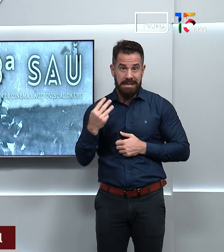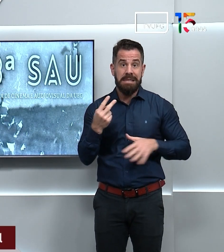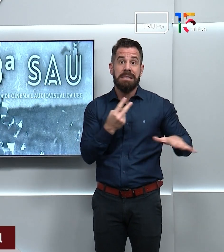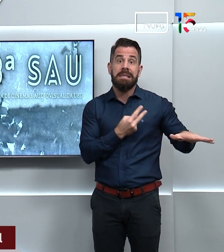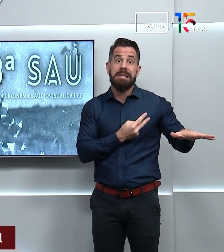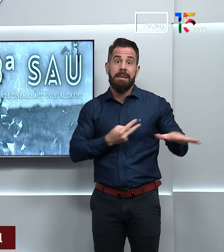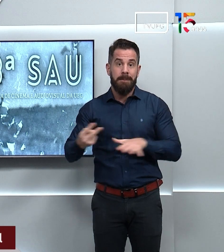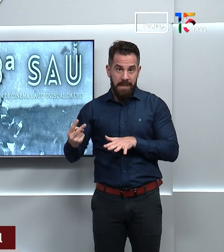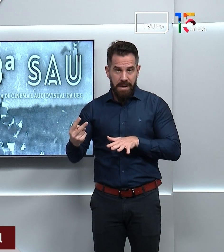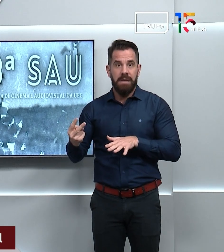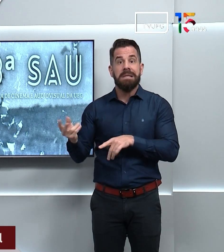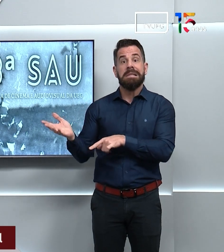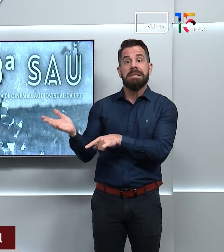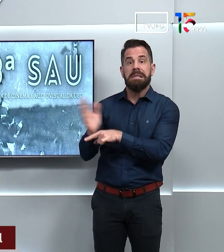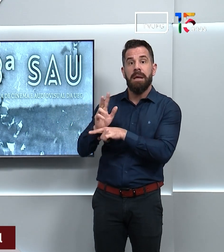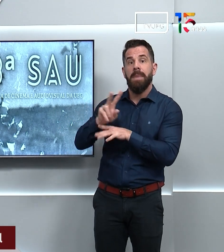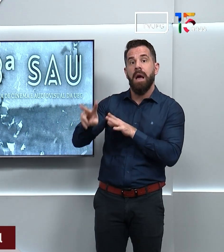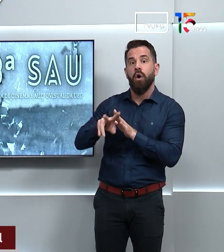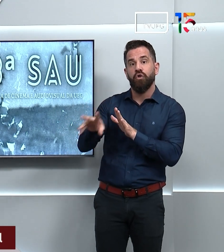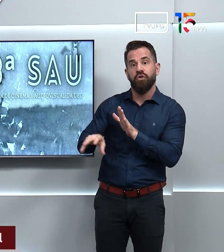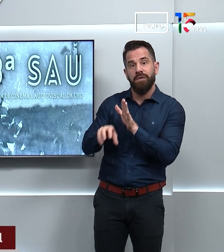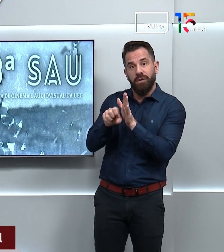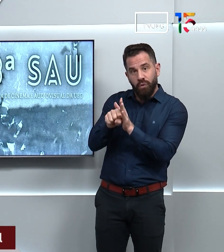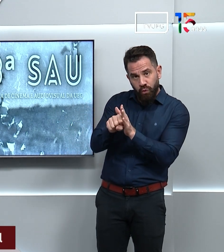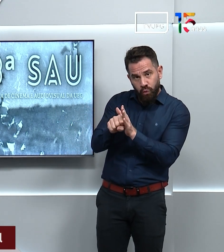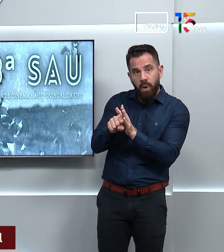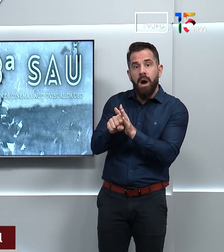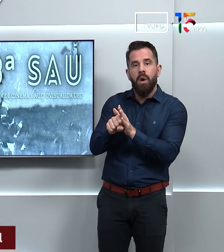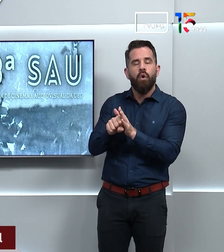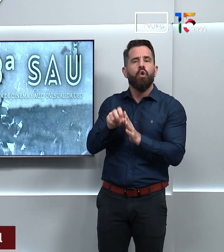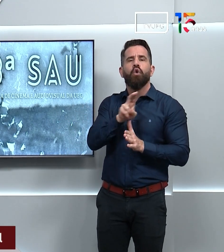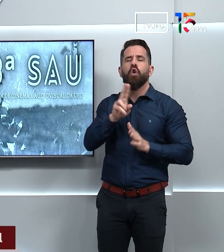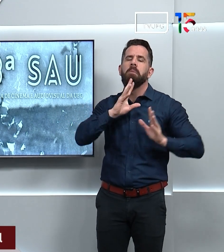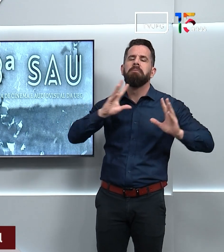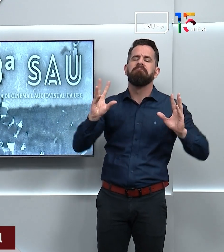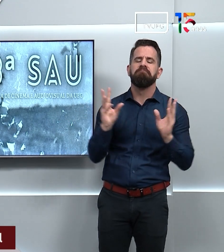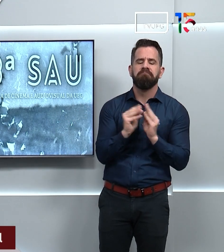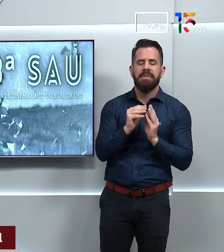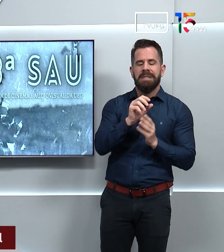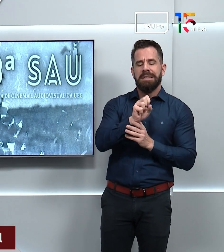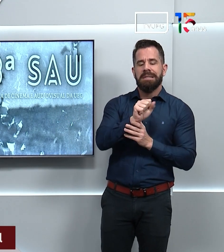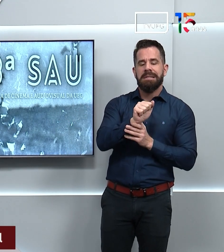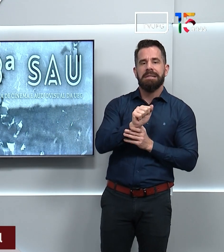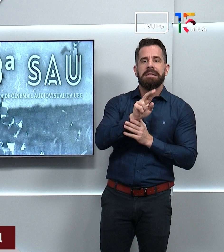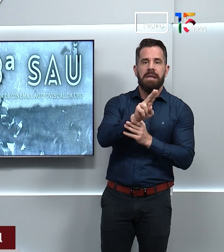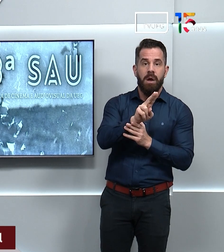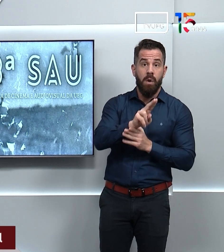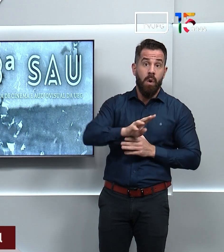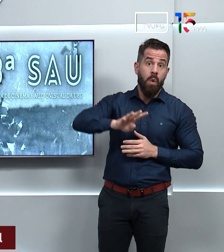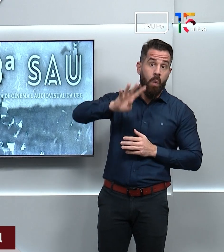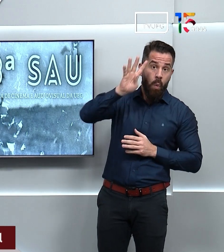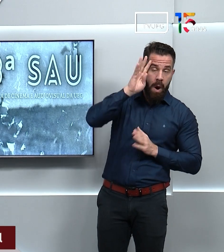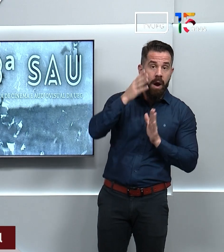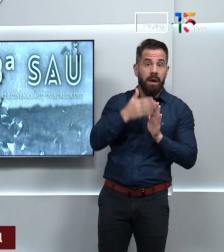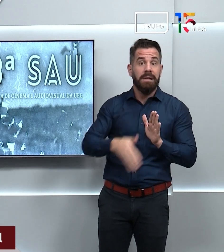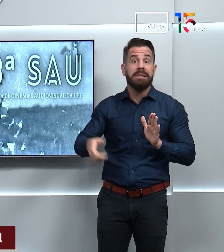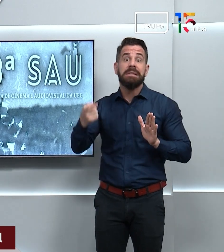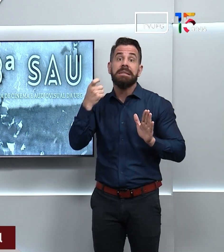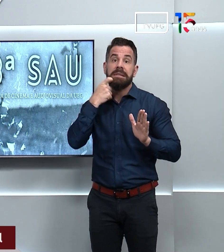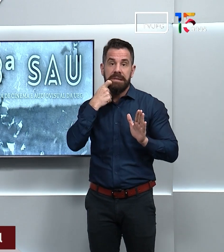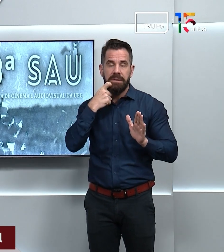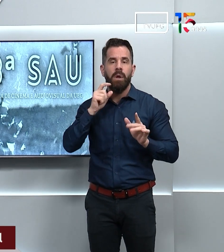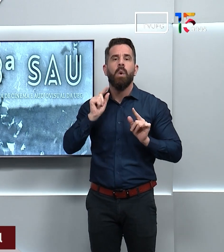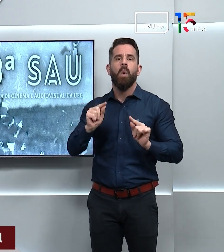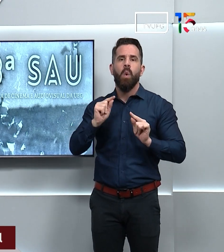será realizado de quarta, ou seja, amanhã até sexta. O tema é Políticas Públicas para o Audiovisual no